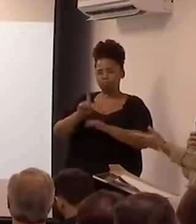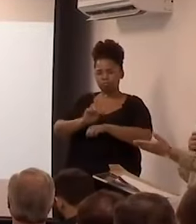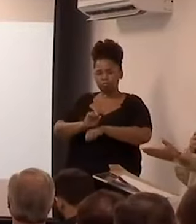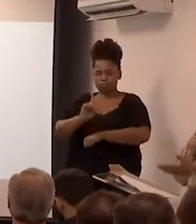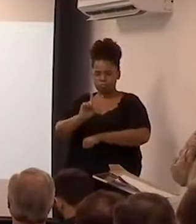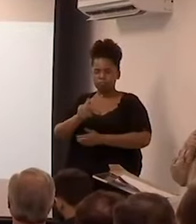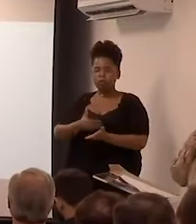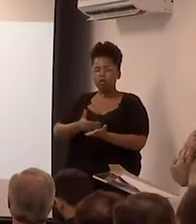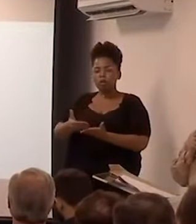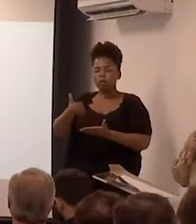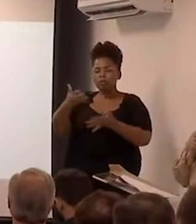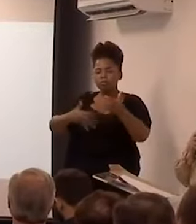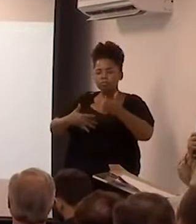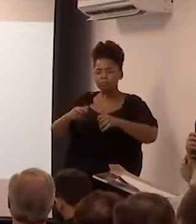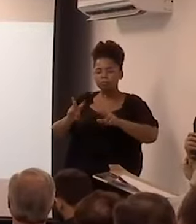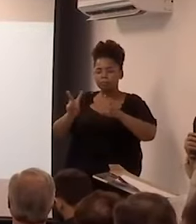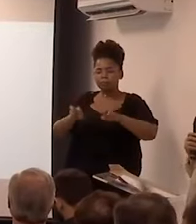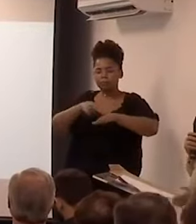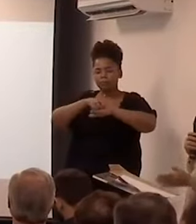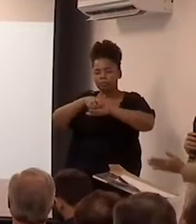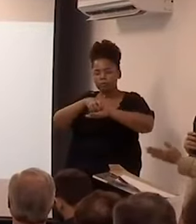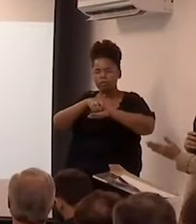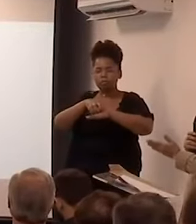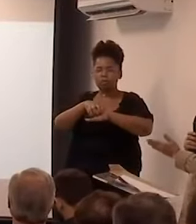transporte, sobre